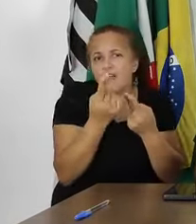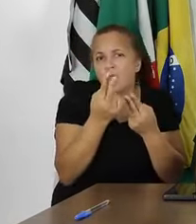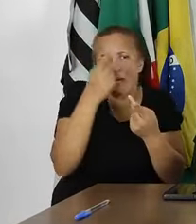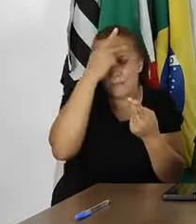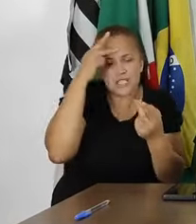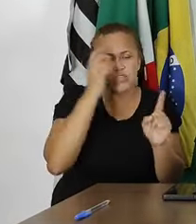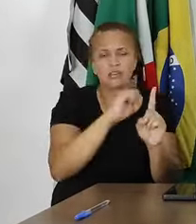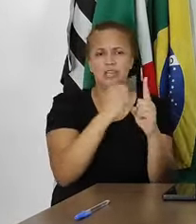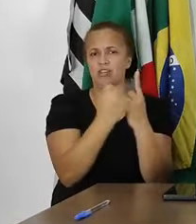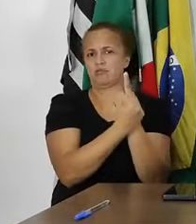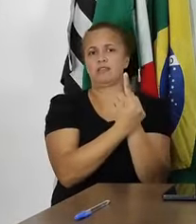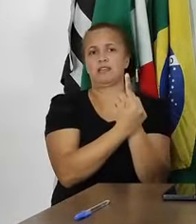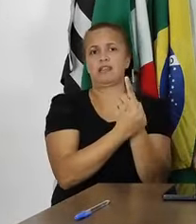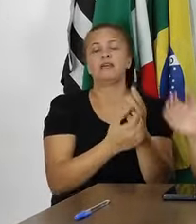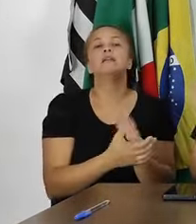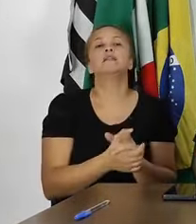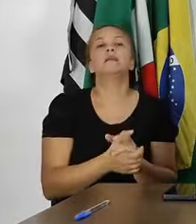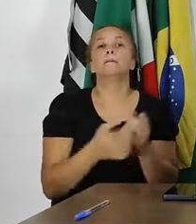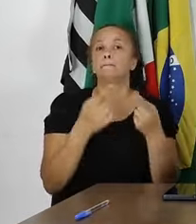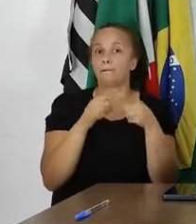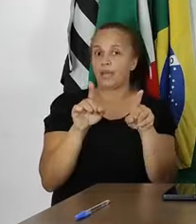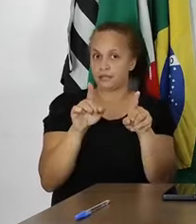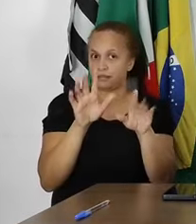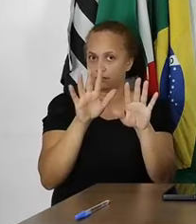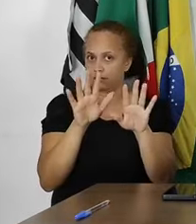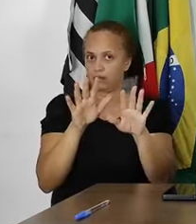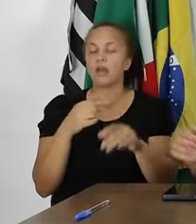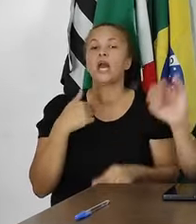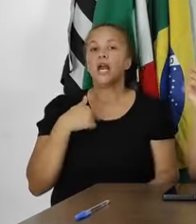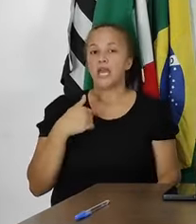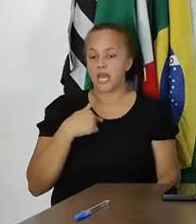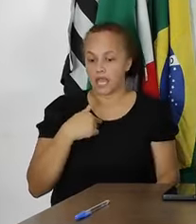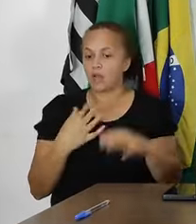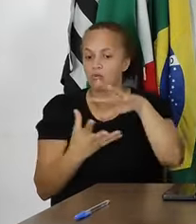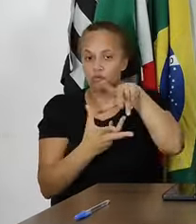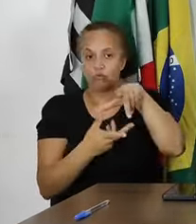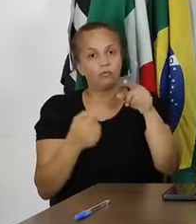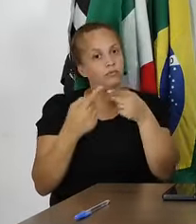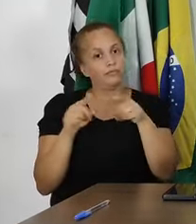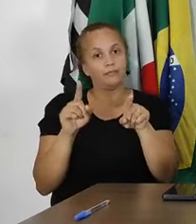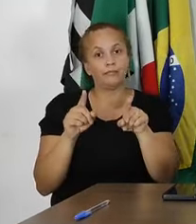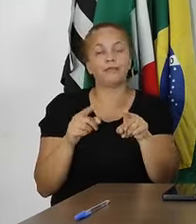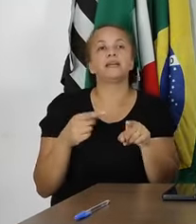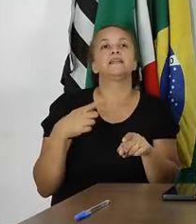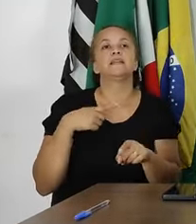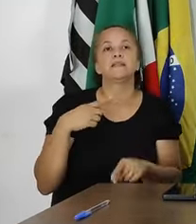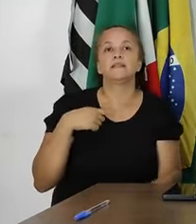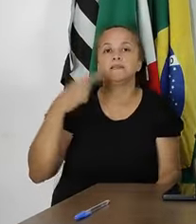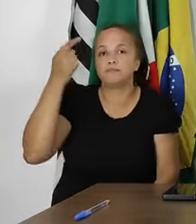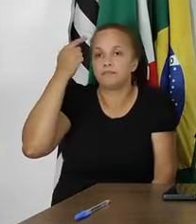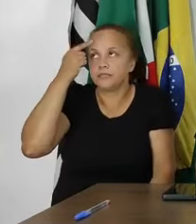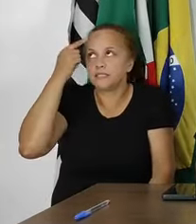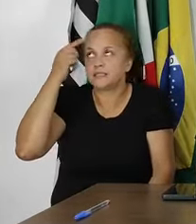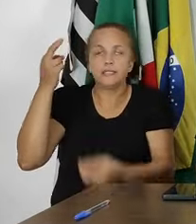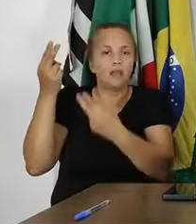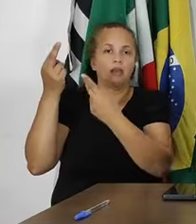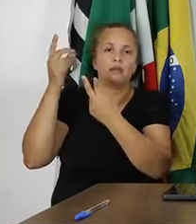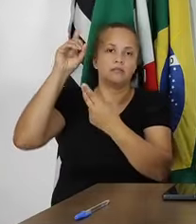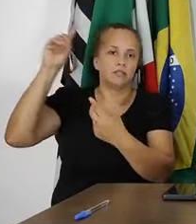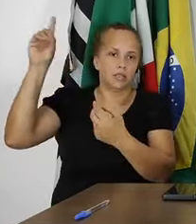coisas nesse mundo. Mas não, eu estou nesse mundo, mas eu não sou deste mundo, como você também não. E devemos